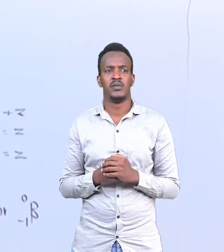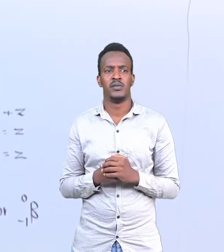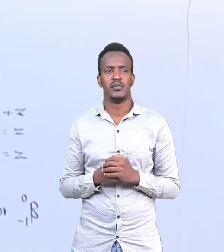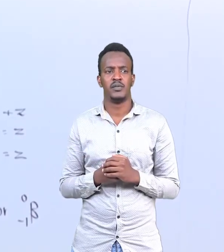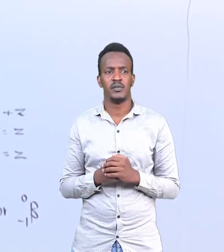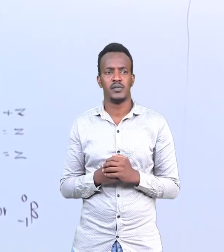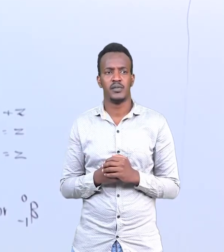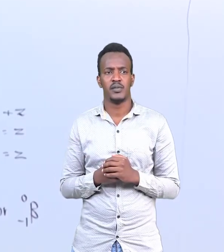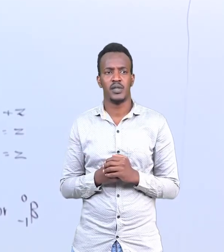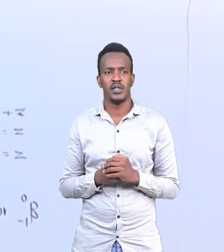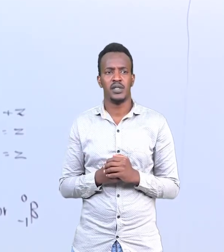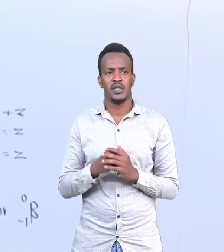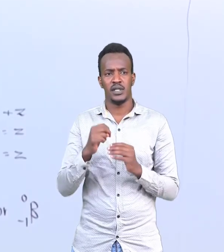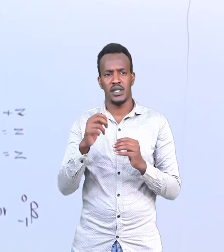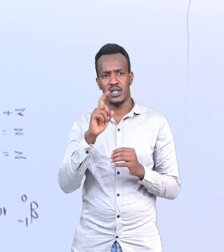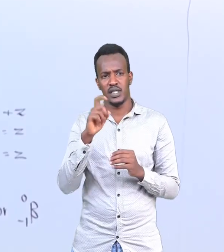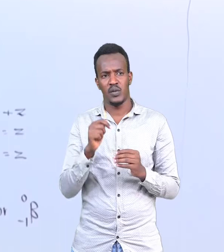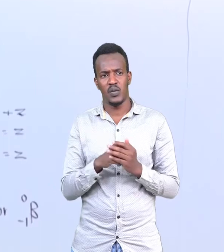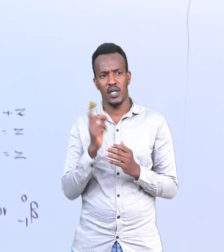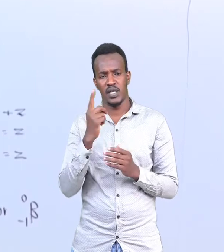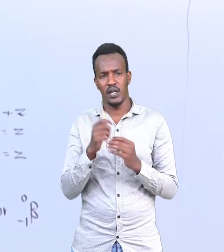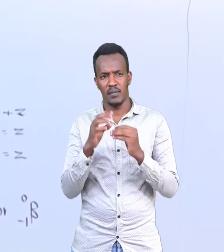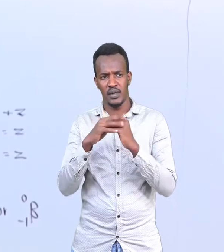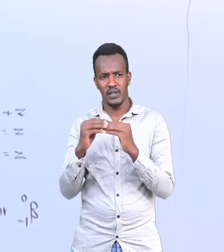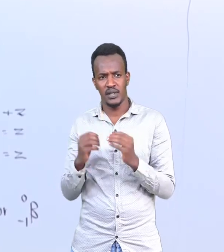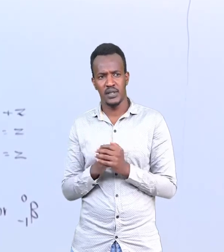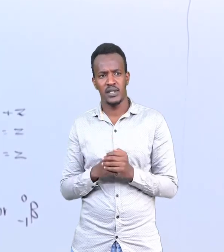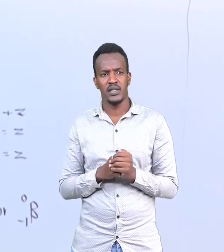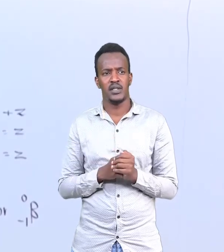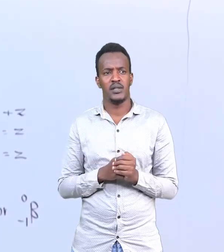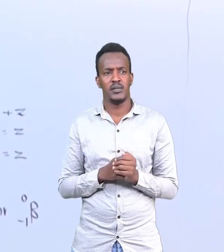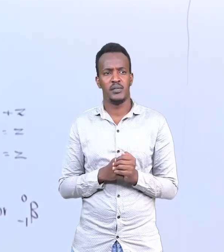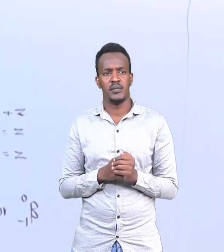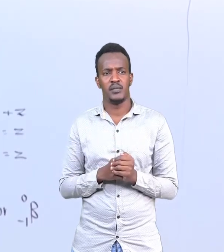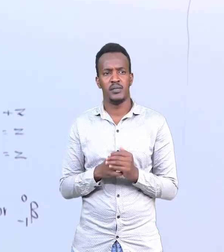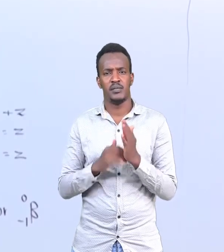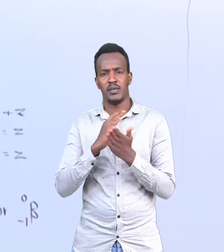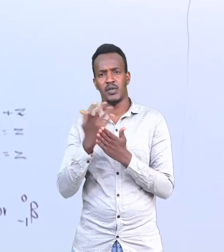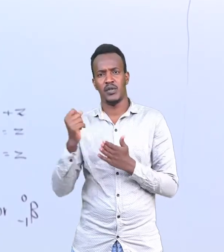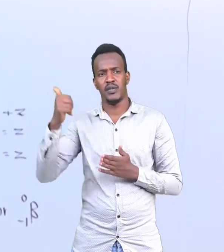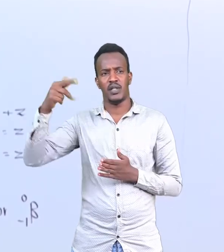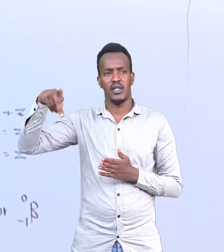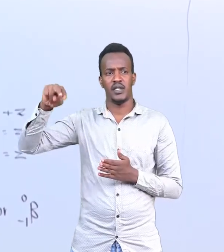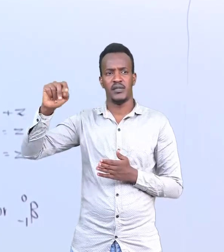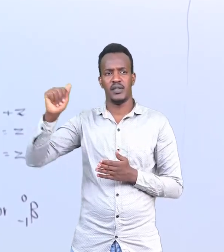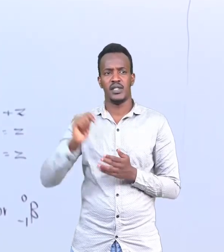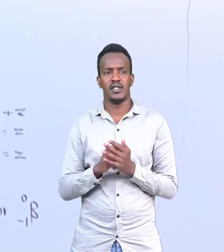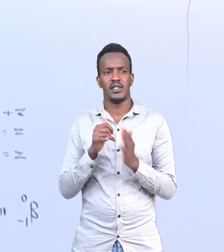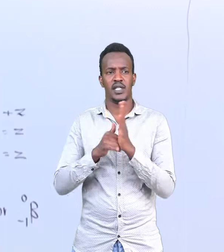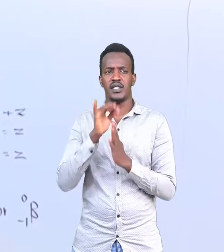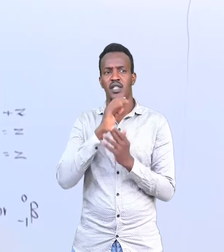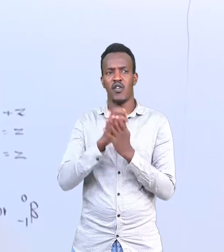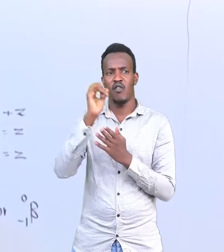z minus 2 sadaas halka ku taala waxaad ka jartaa waxa weeye markaas 2 kaas ay la baxday qaybtaasi alphadu kaasa markaas formulada aynu ku soo